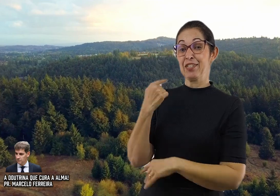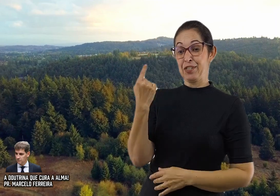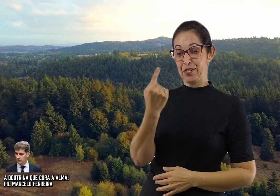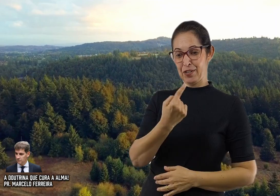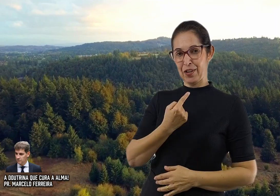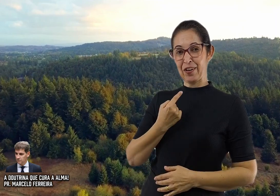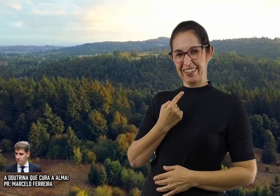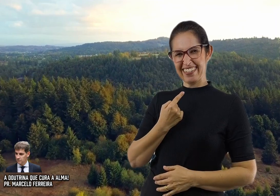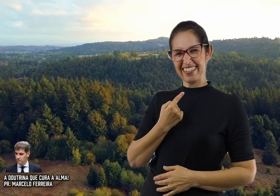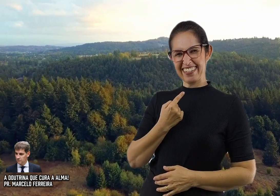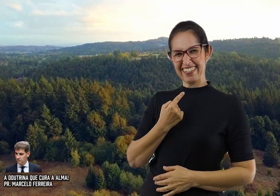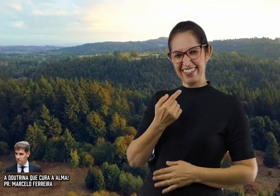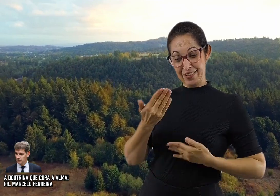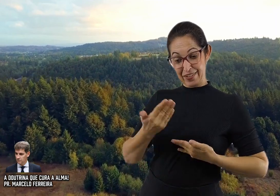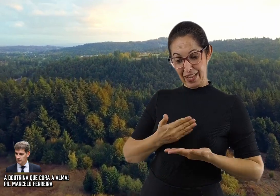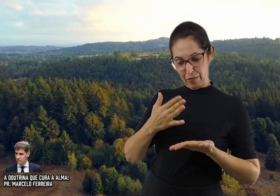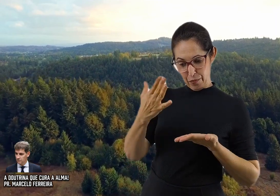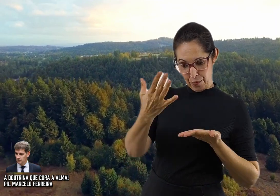quando os salvos